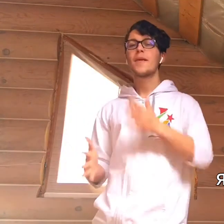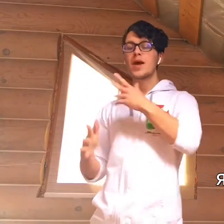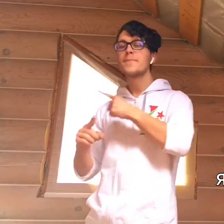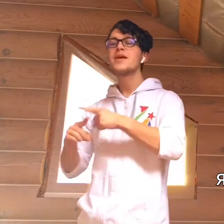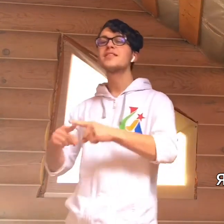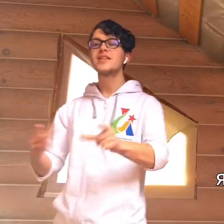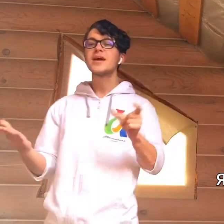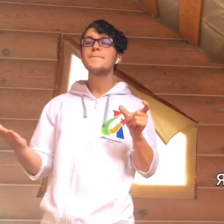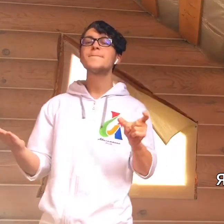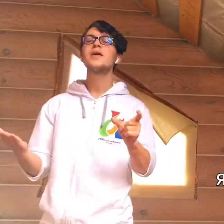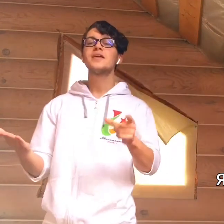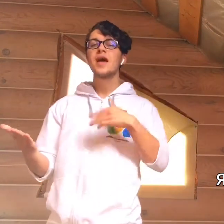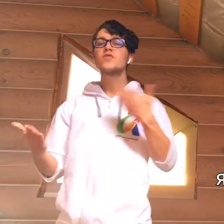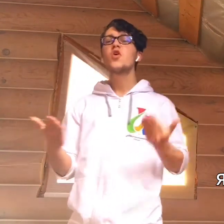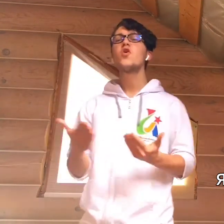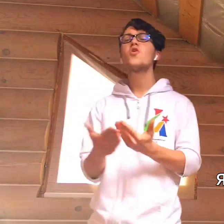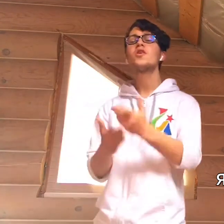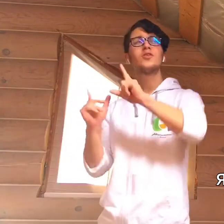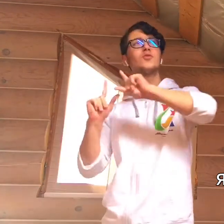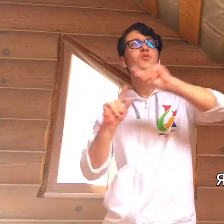моментом. Я вновь лечу к тебе.